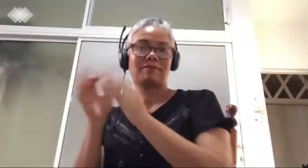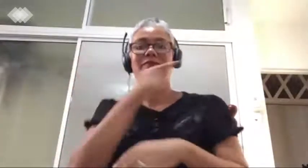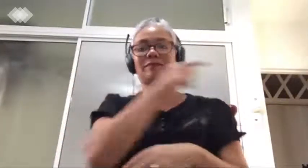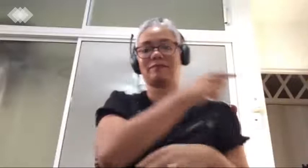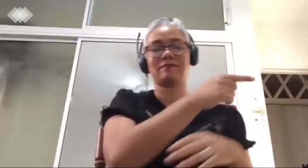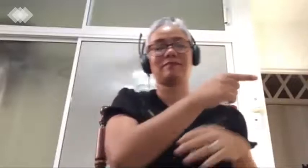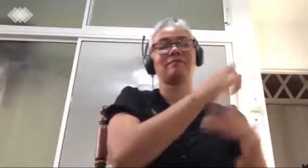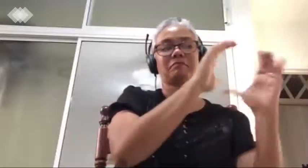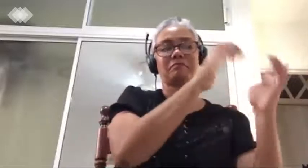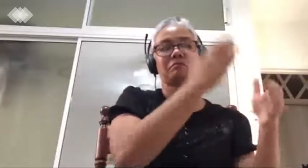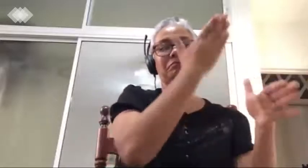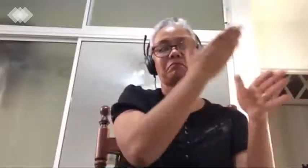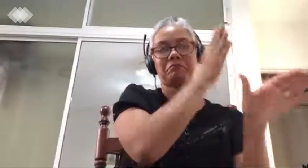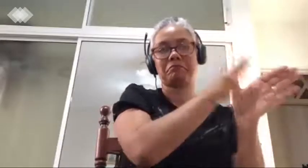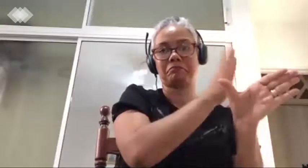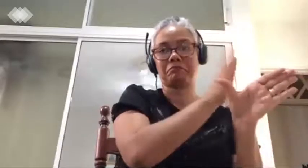profesionales